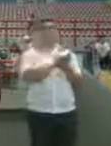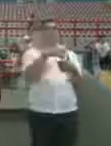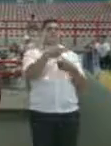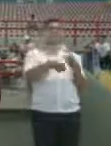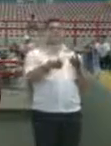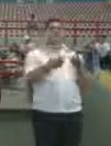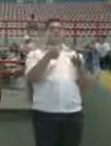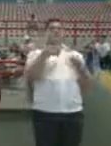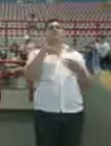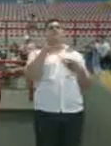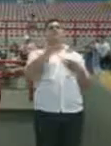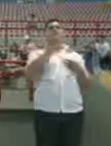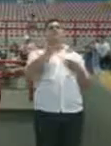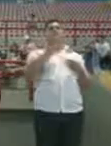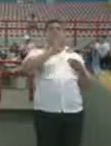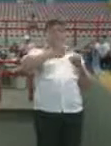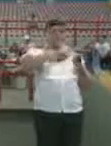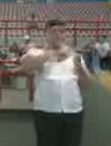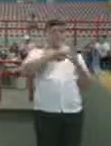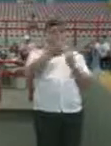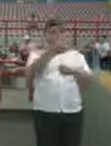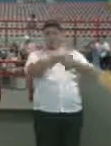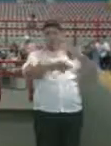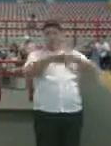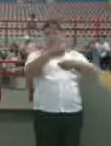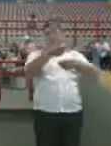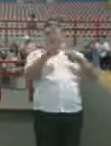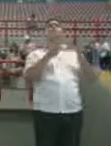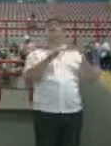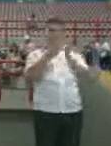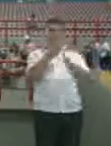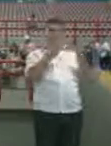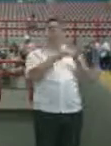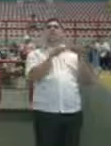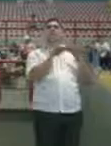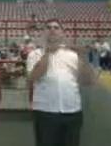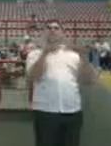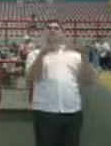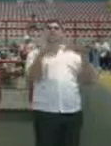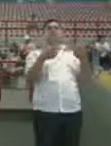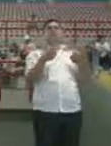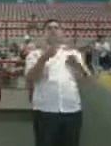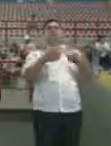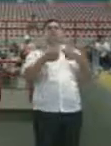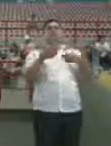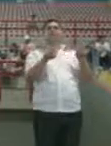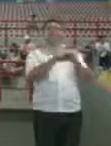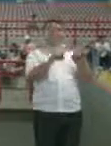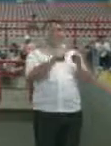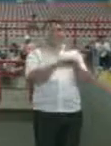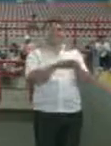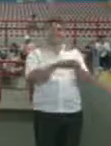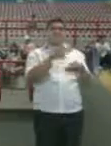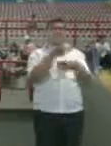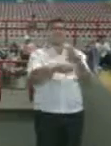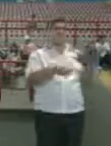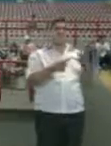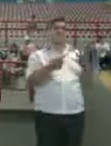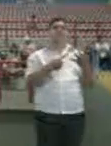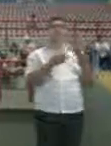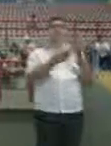tem a sustentabilidade econômica, porque todo projeto ele tem que ter viabilidade financeira para ser mantido. E você tem